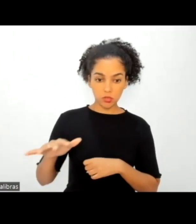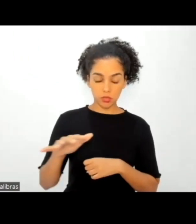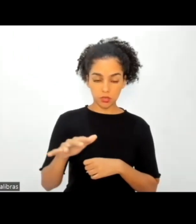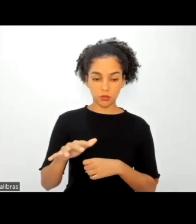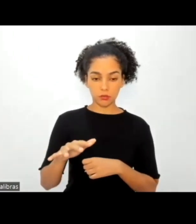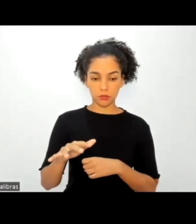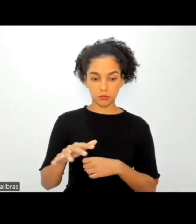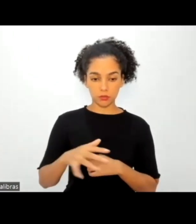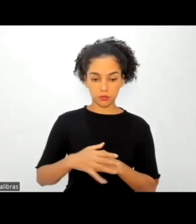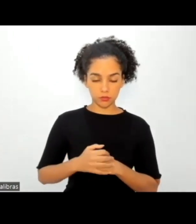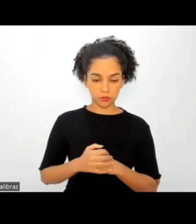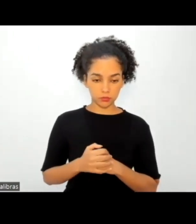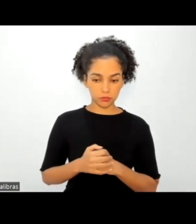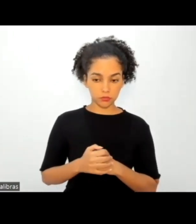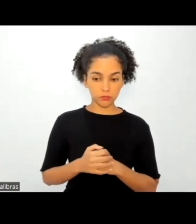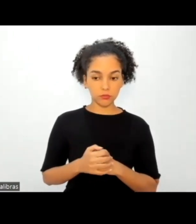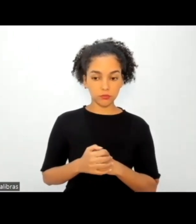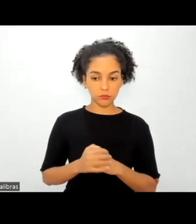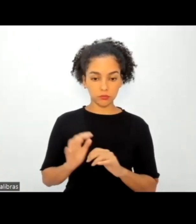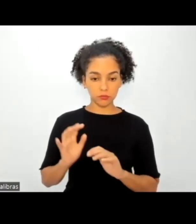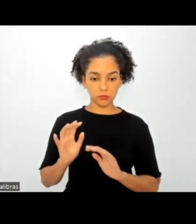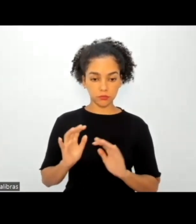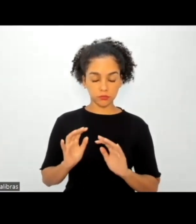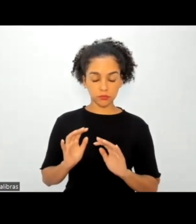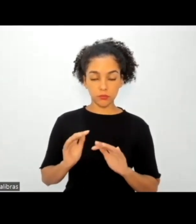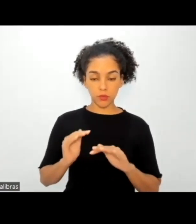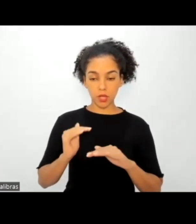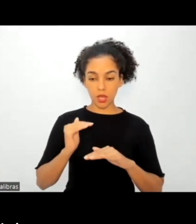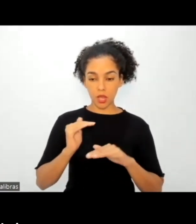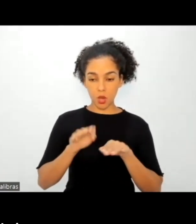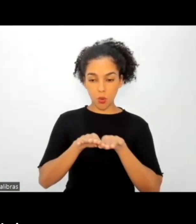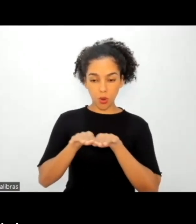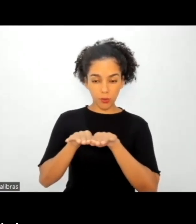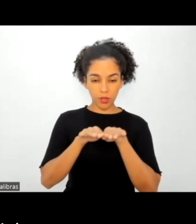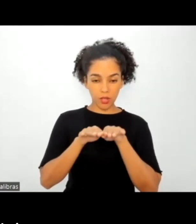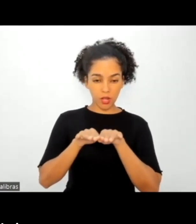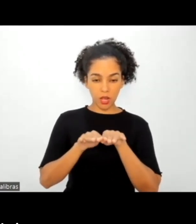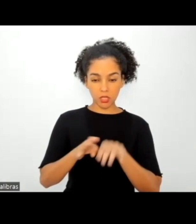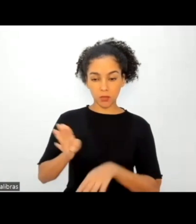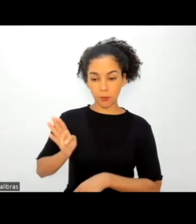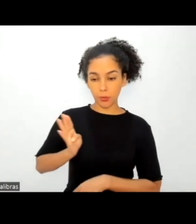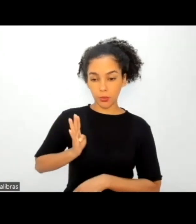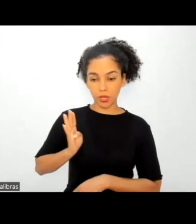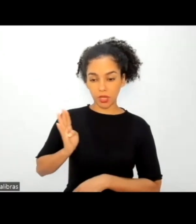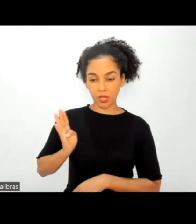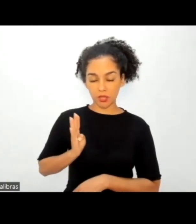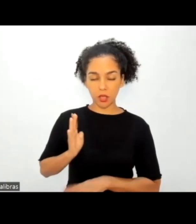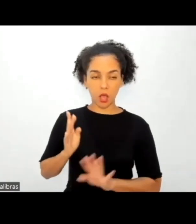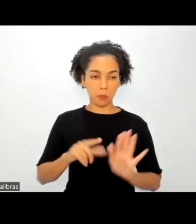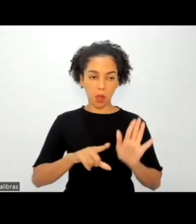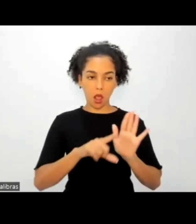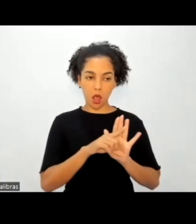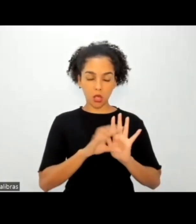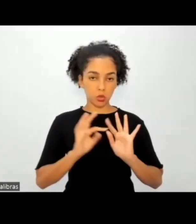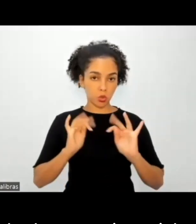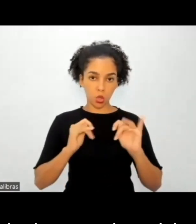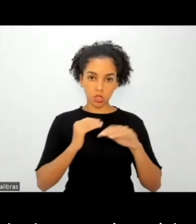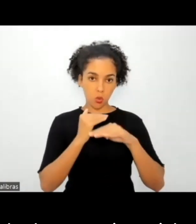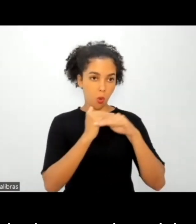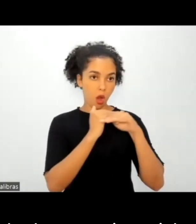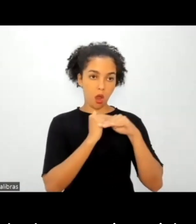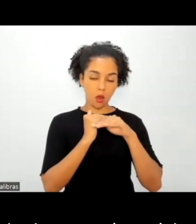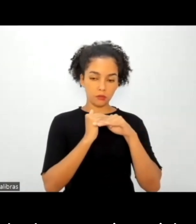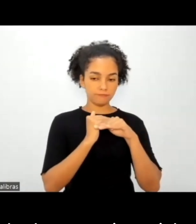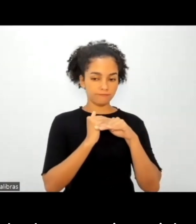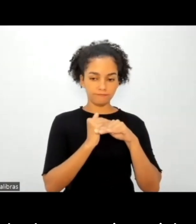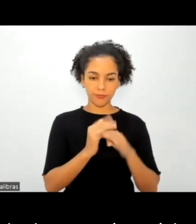né, de uma igualdade burguesa, né, que todos são iguais perante a lei, né? Enfim, isso não é real, né? Então a gente